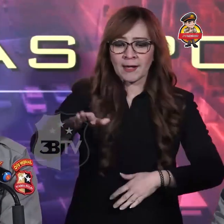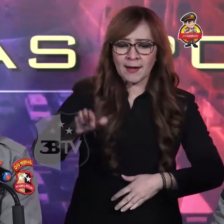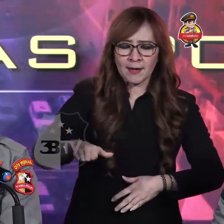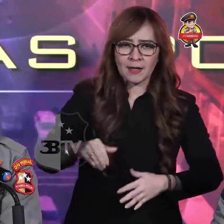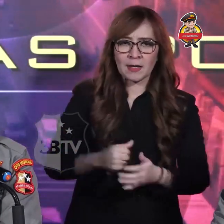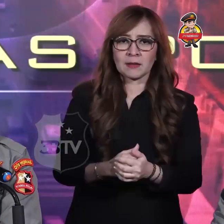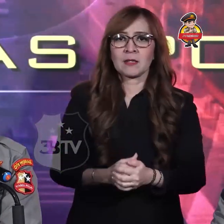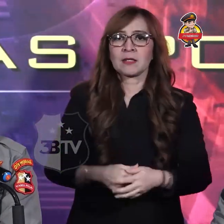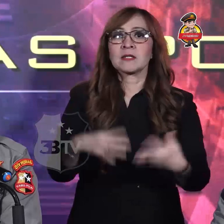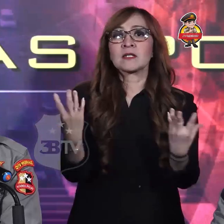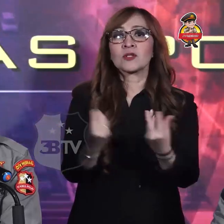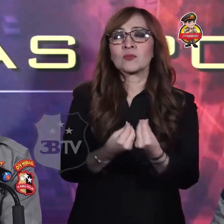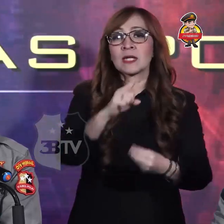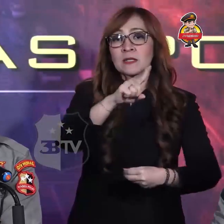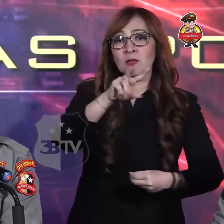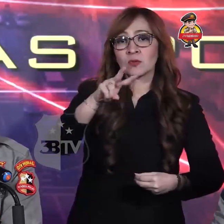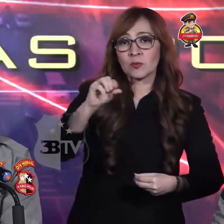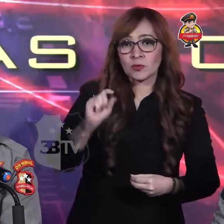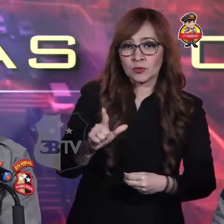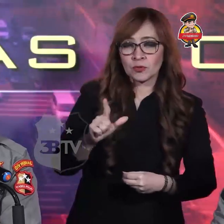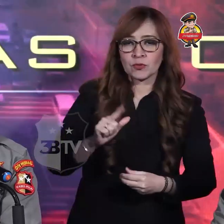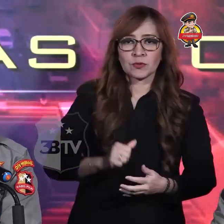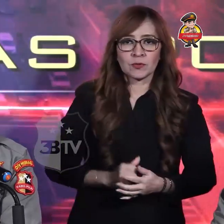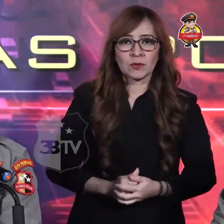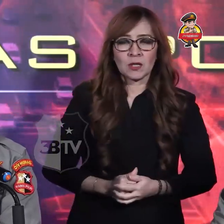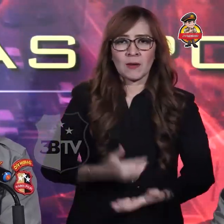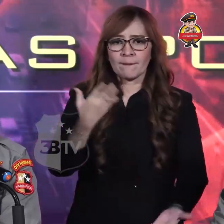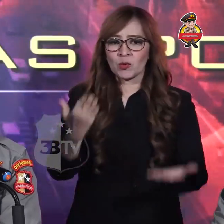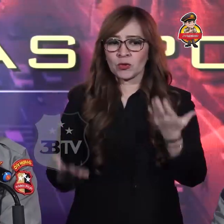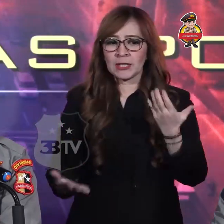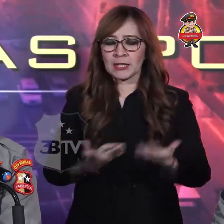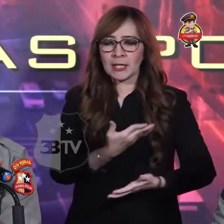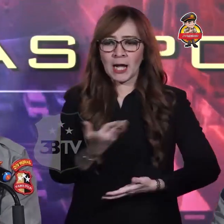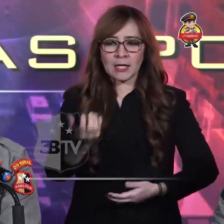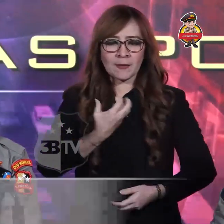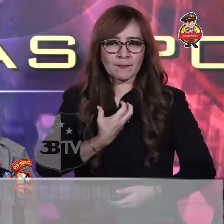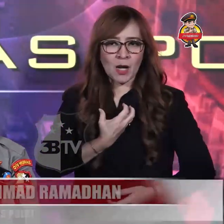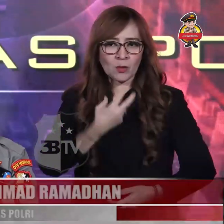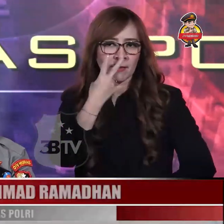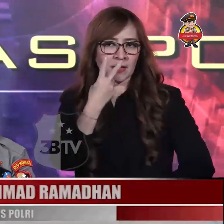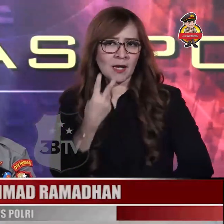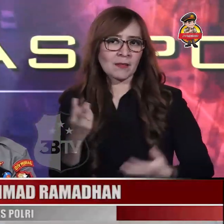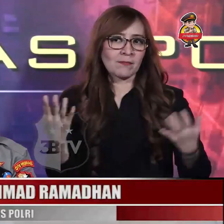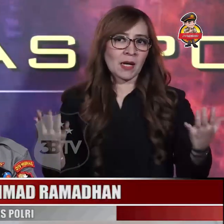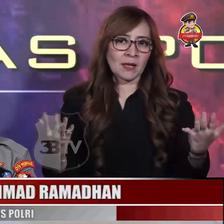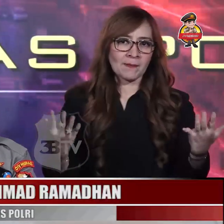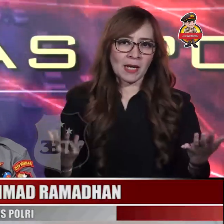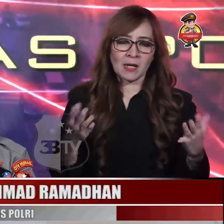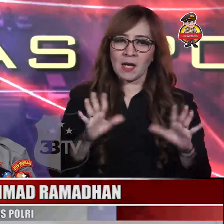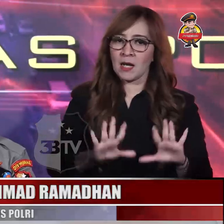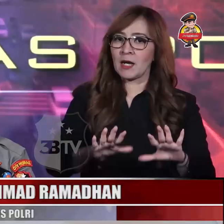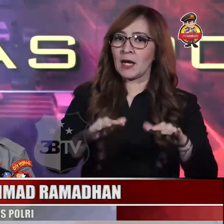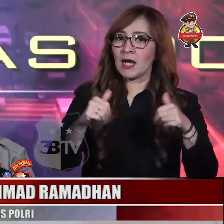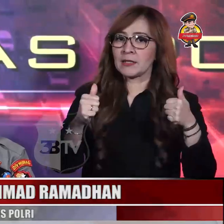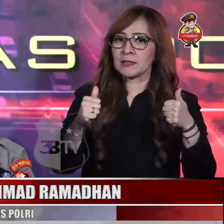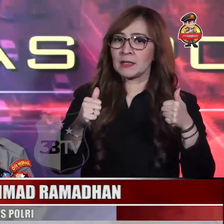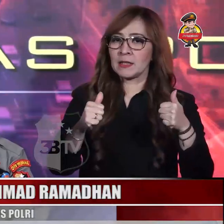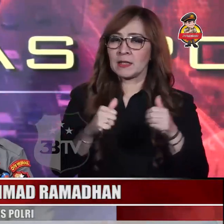Nah, mungkin rekan-rekan ingin melihat bentuknya bagaimana ya. Nah, kita lihat hasil ANEP